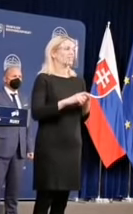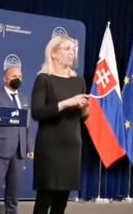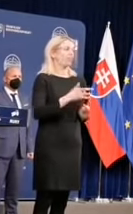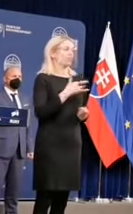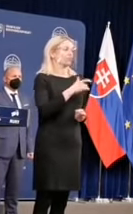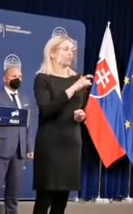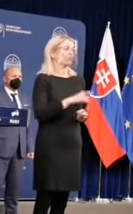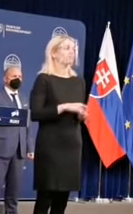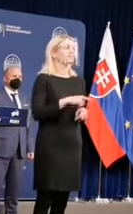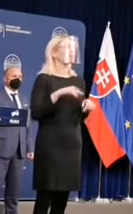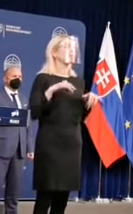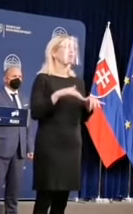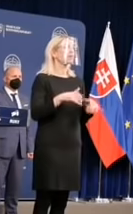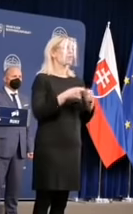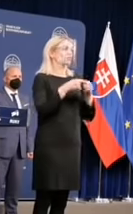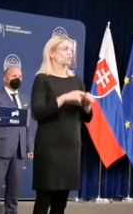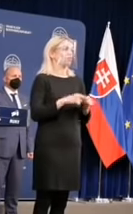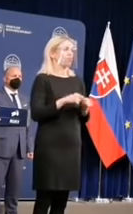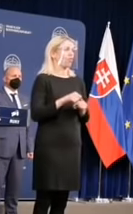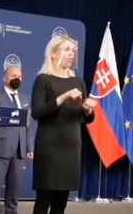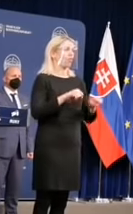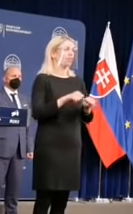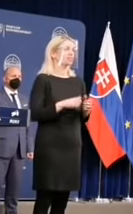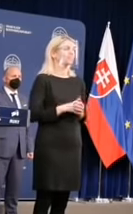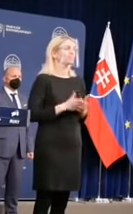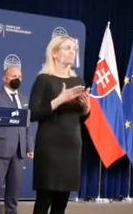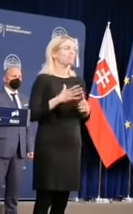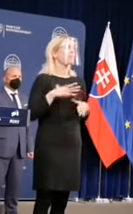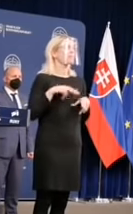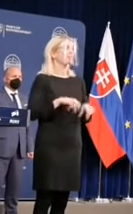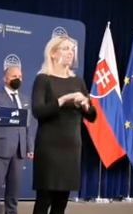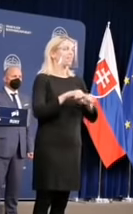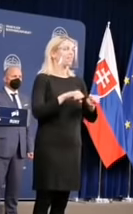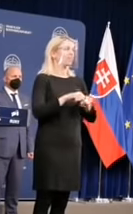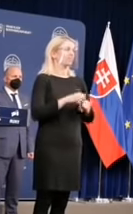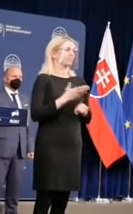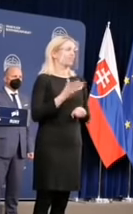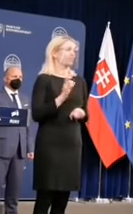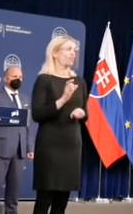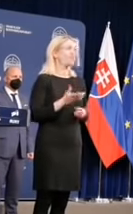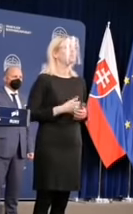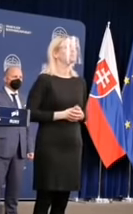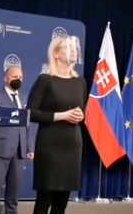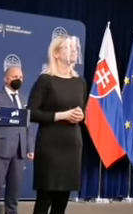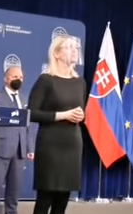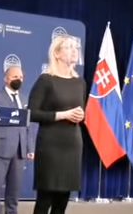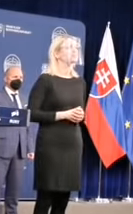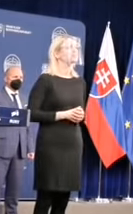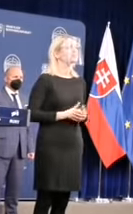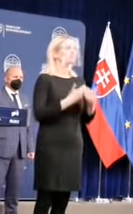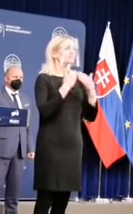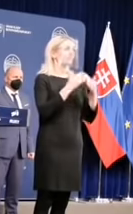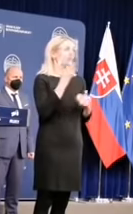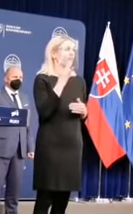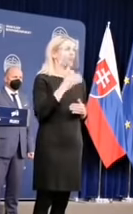za prítomnosti členov vlády. Nech sa páči, pán predseda vlády, máte slovo. Ďakujem